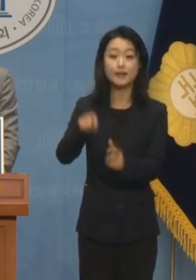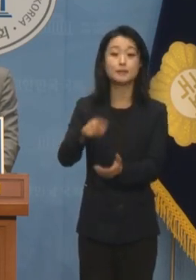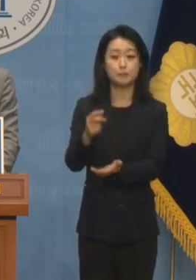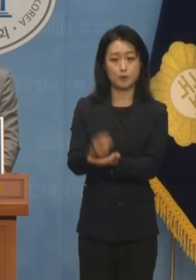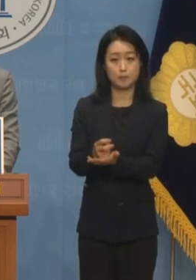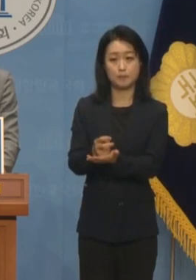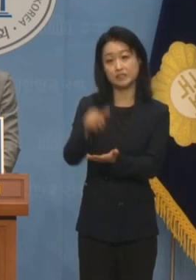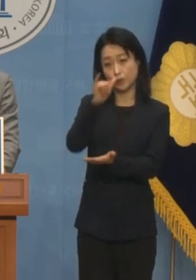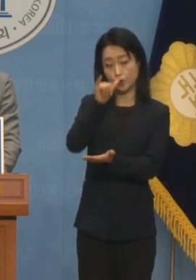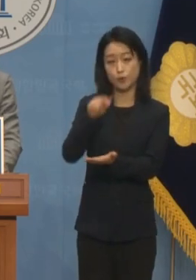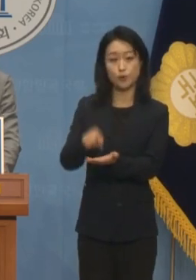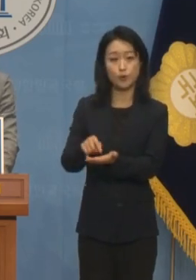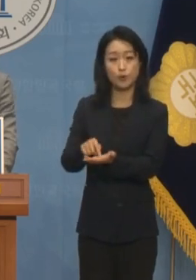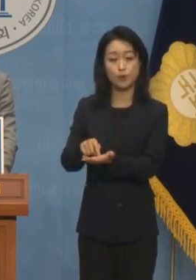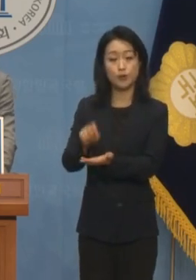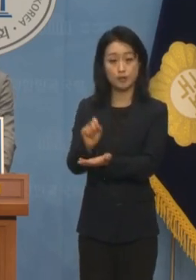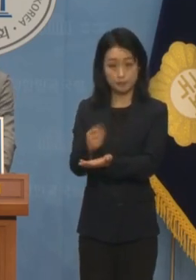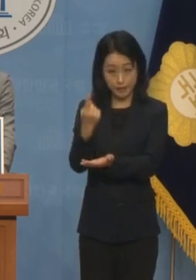벌어진 일입니다.